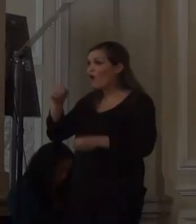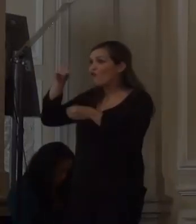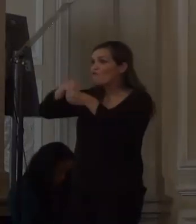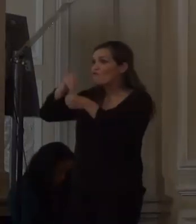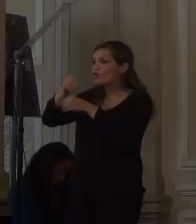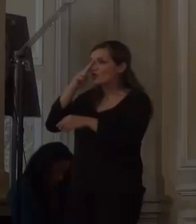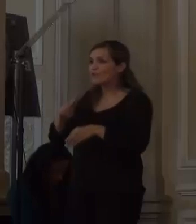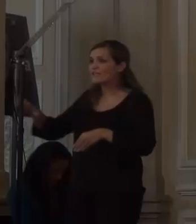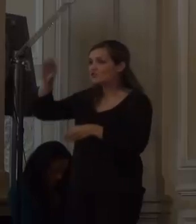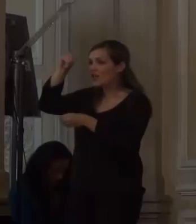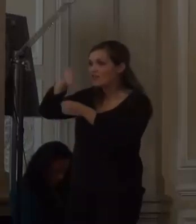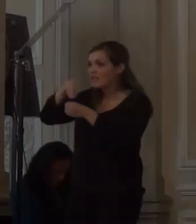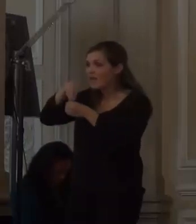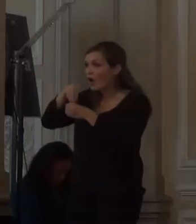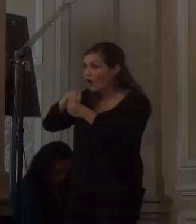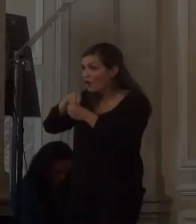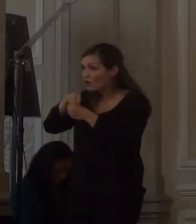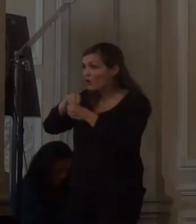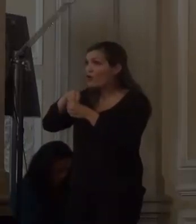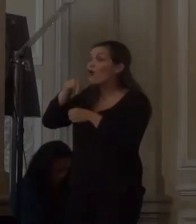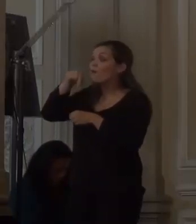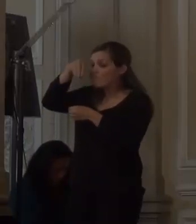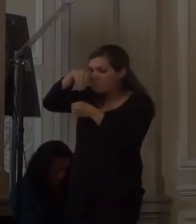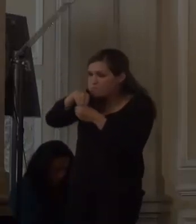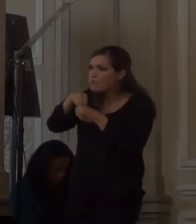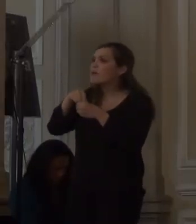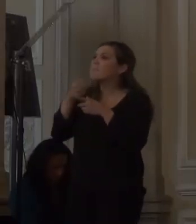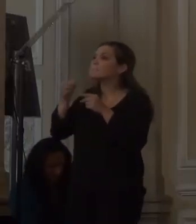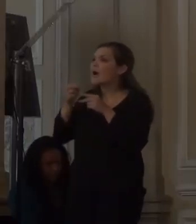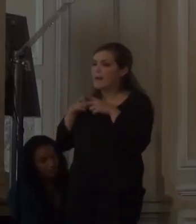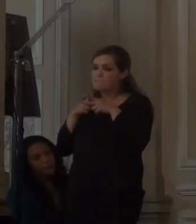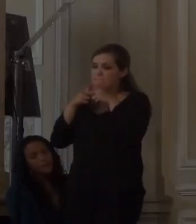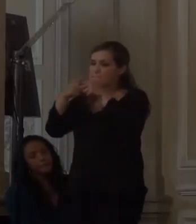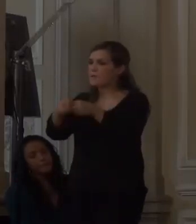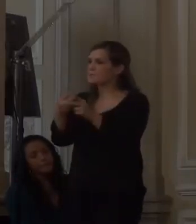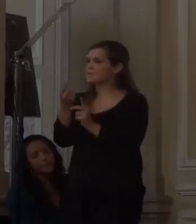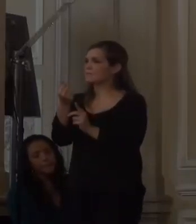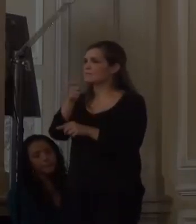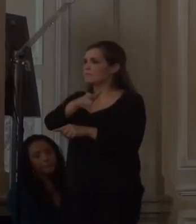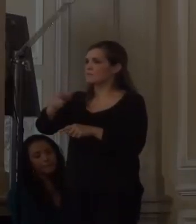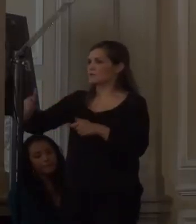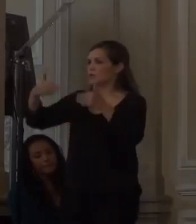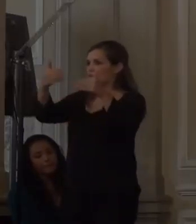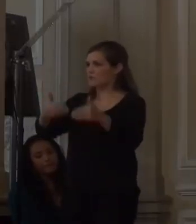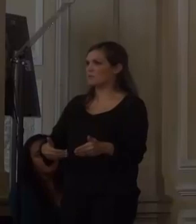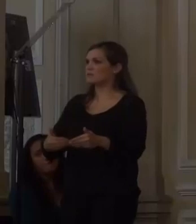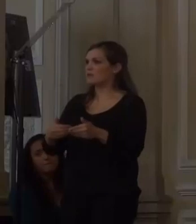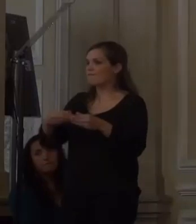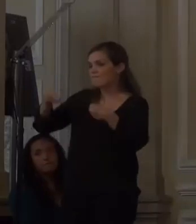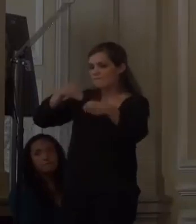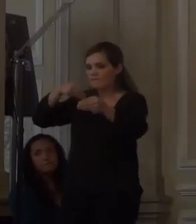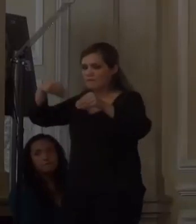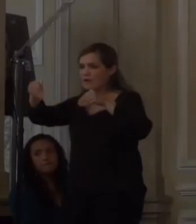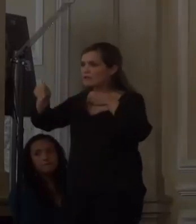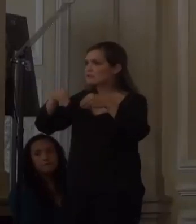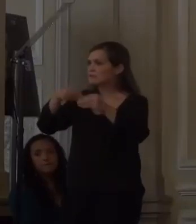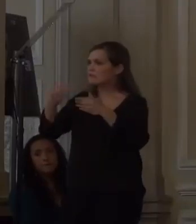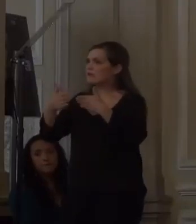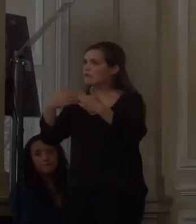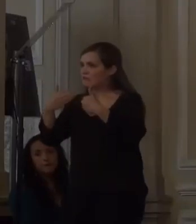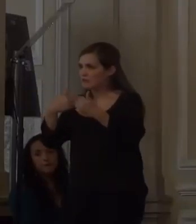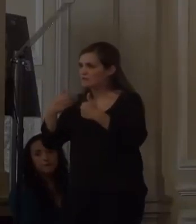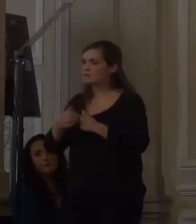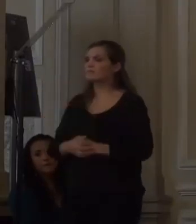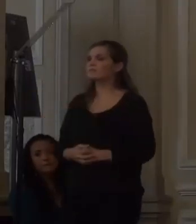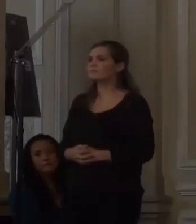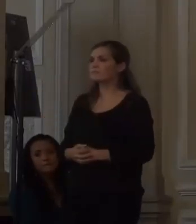creará una línea de crédito con tasas de interés más favorables para las personas con discapacidad. Además,